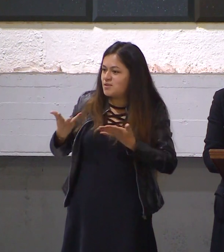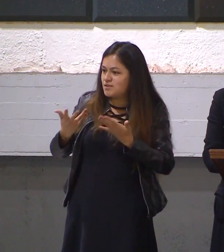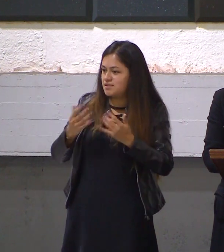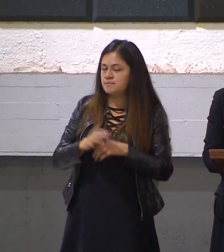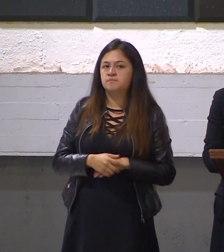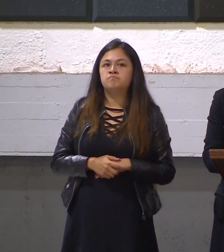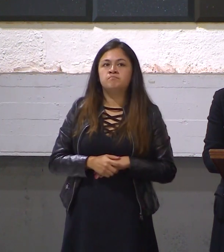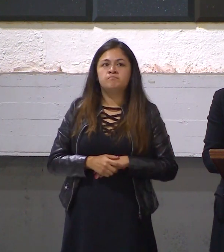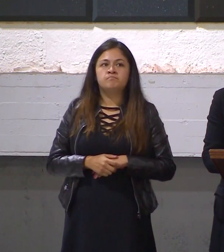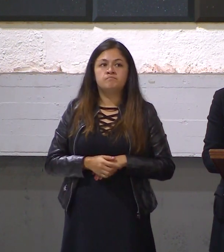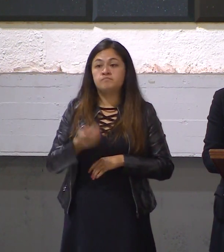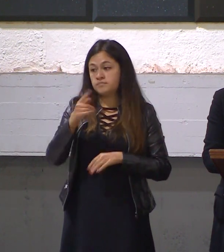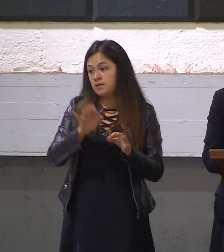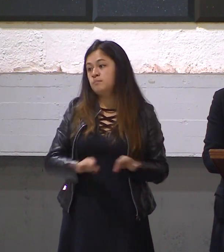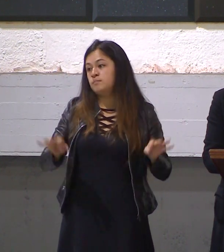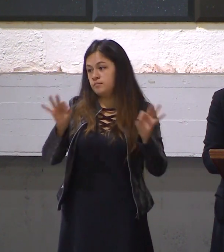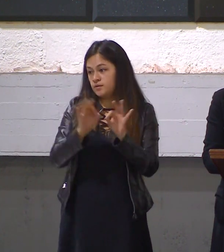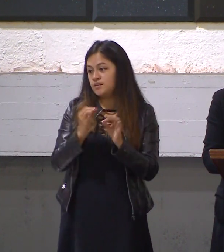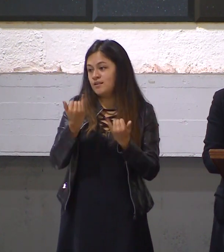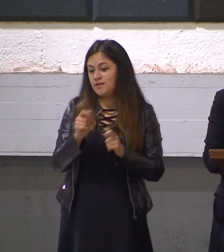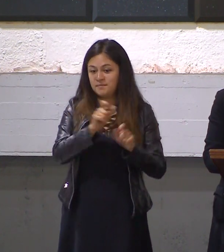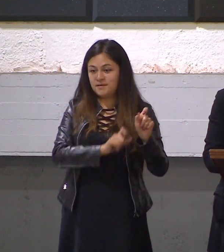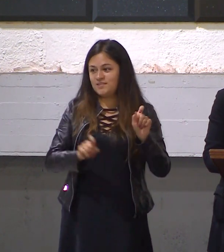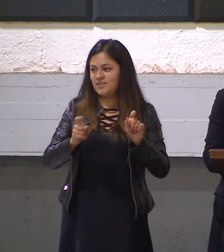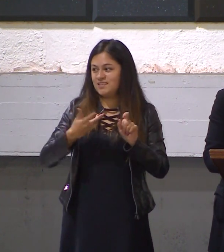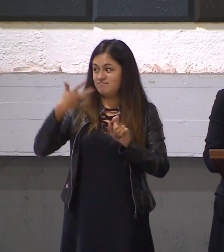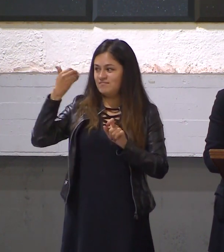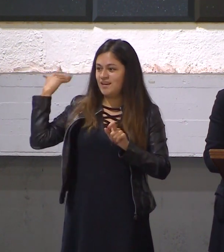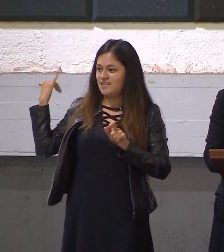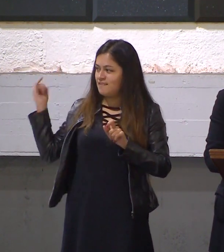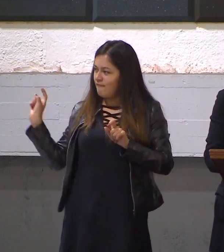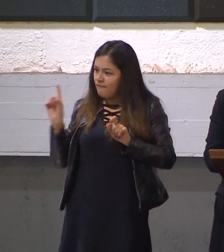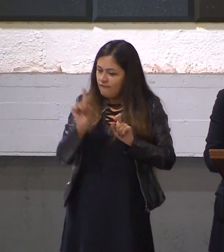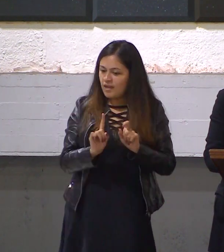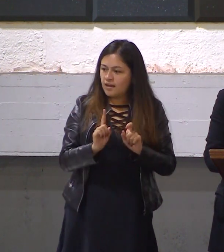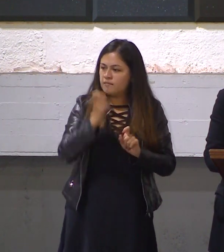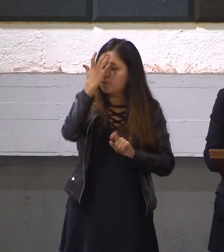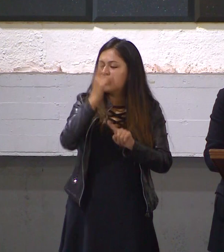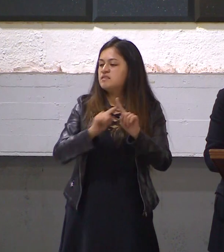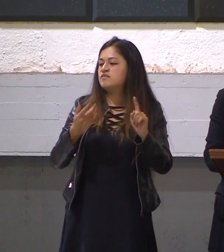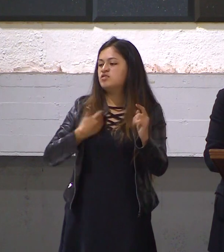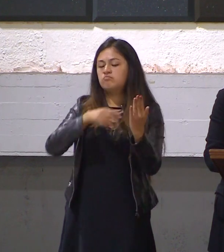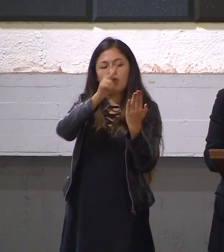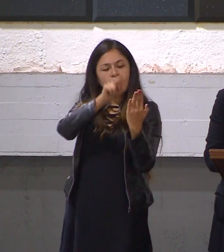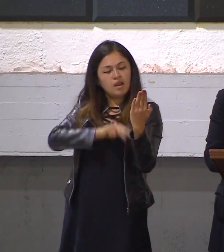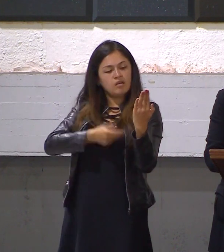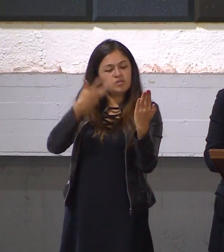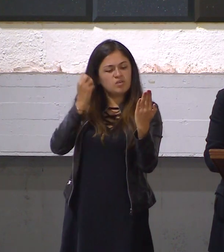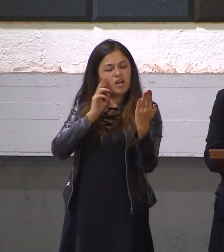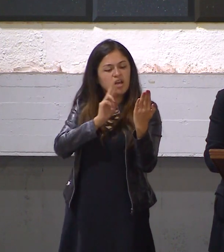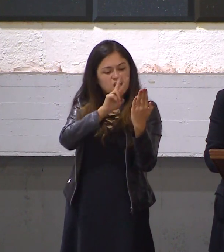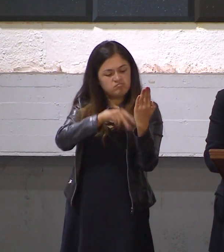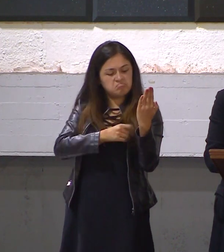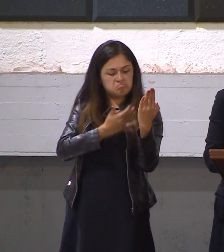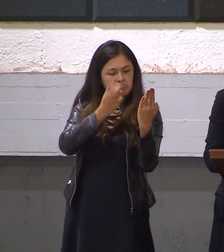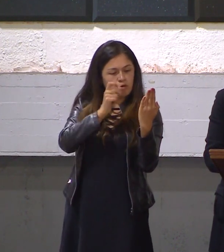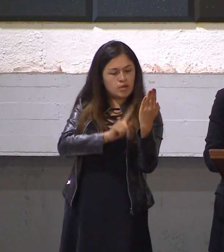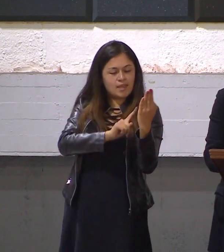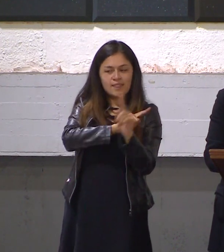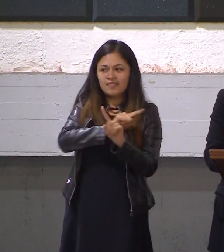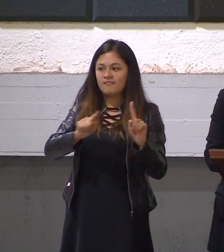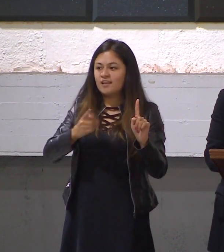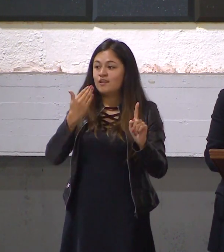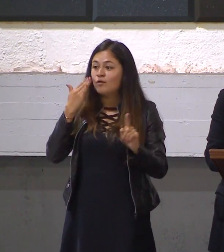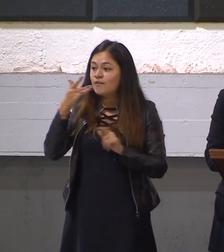importante que estén aquí porque es que es diferente cuando uno lee la historia cuando uno tiene los personajes